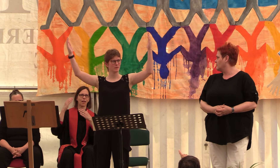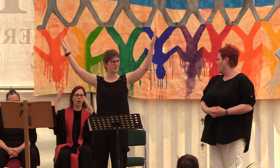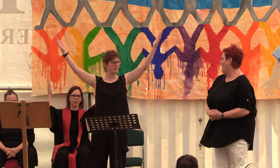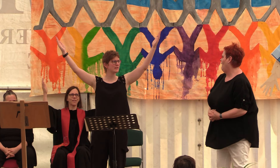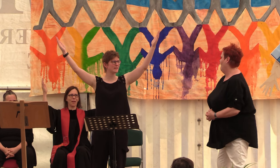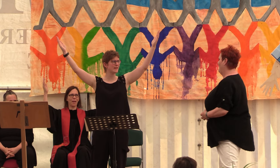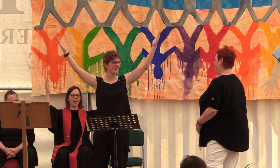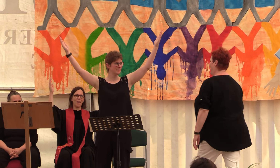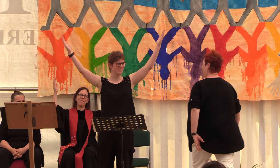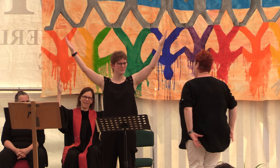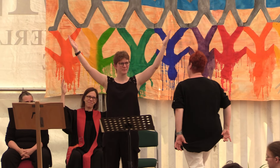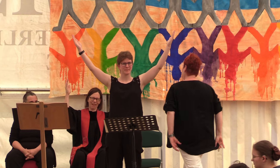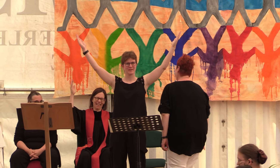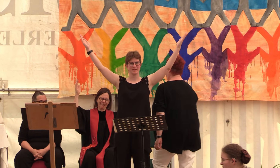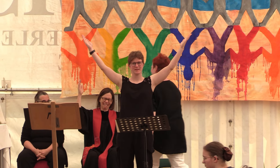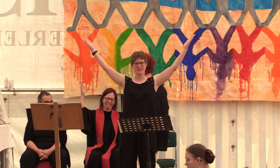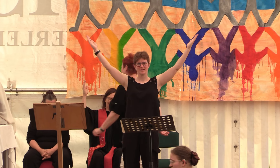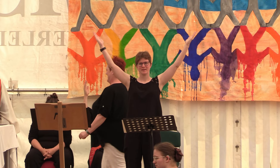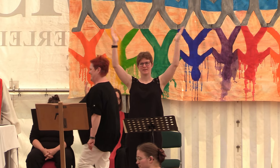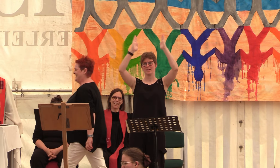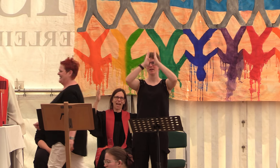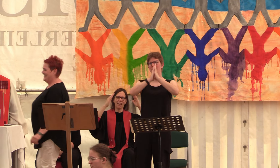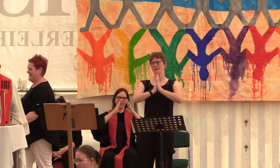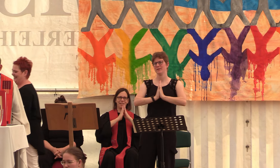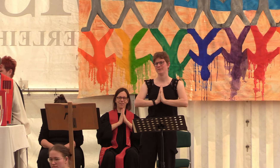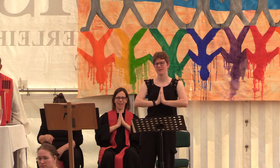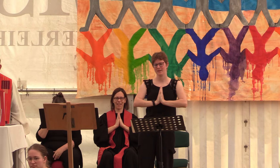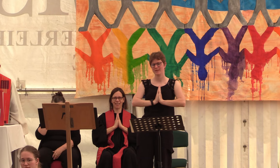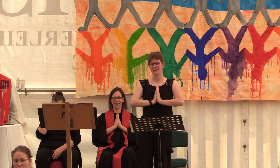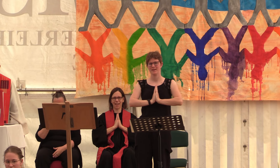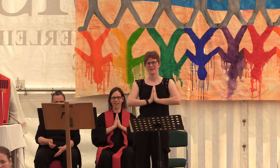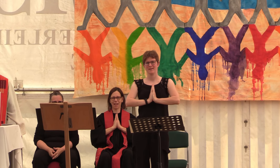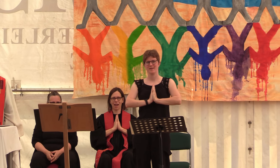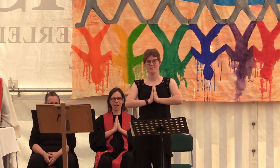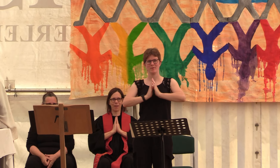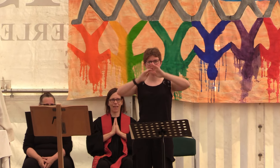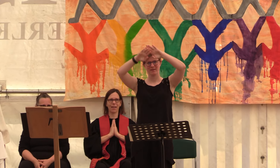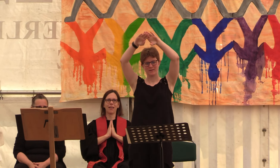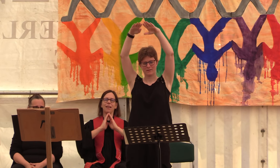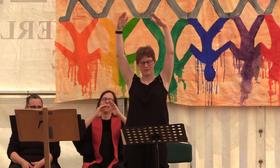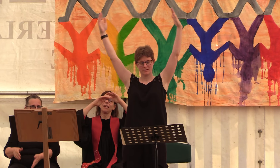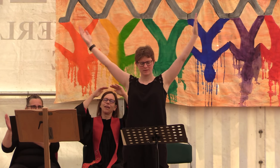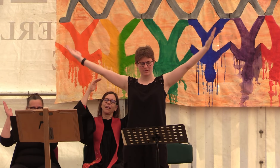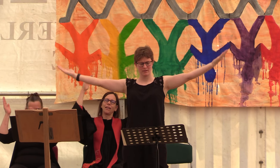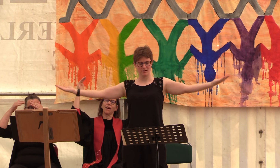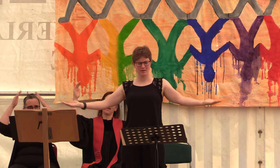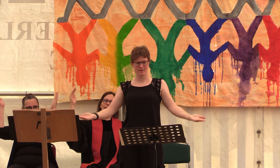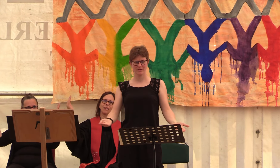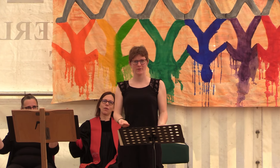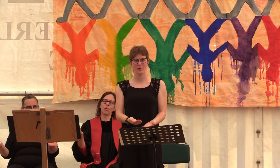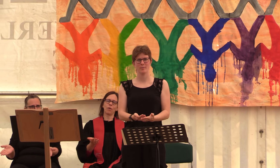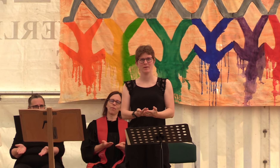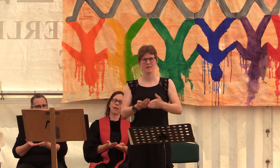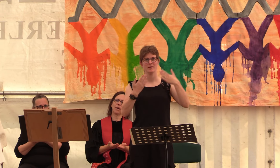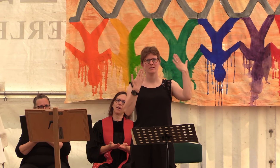Vater unser im Himmel, geheiligt werde dein Name, dein